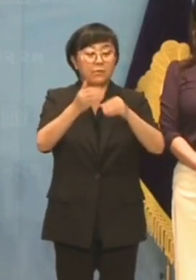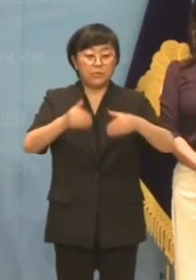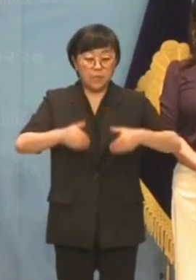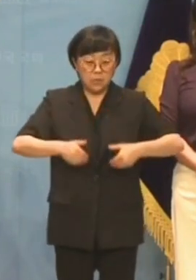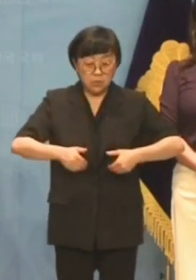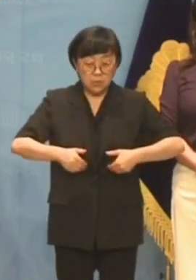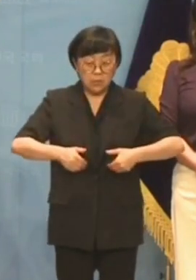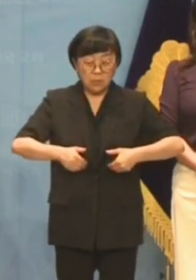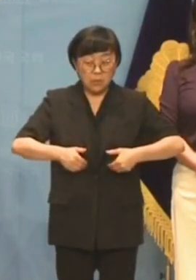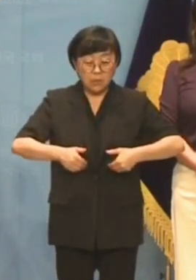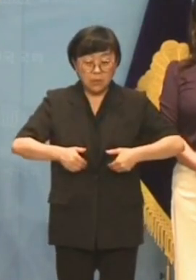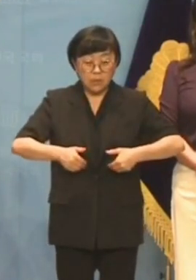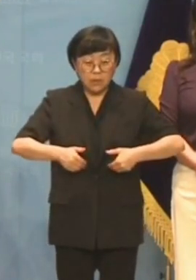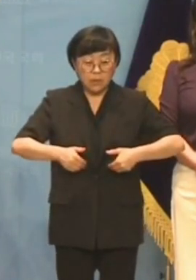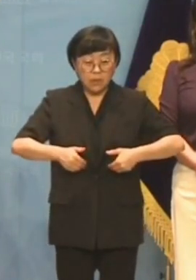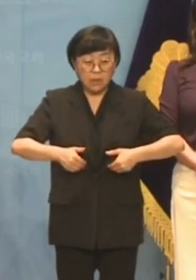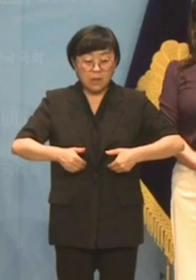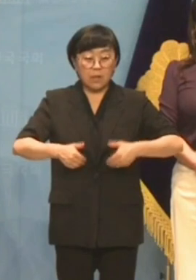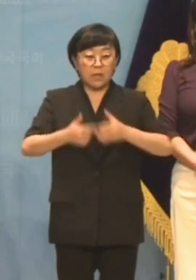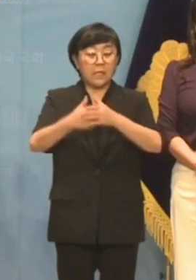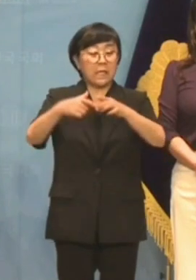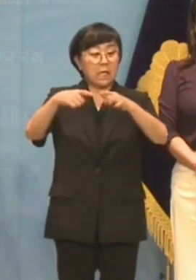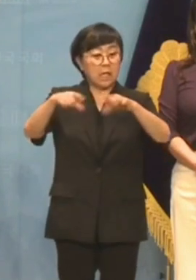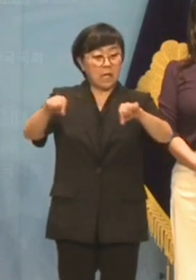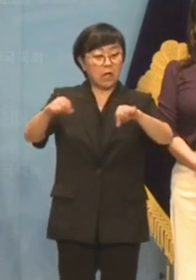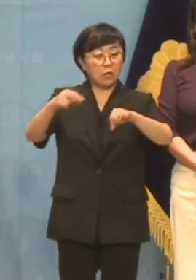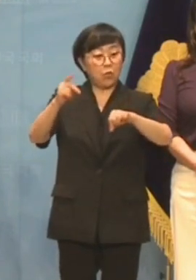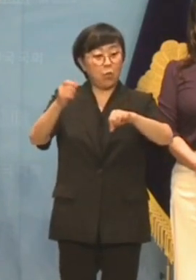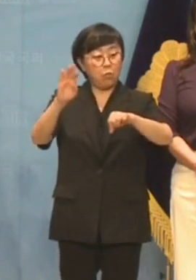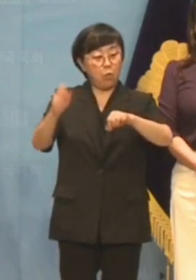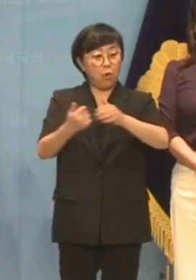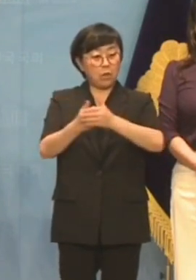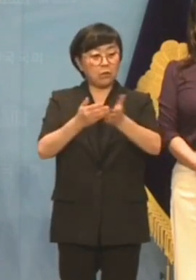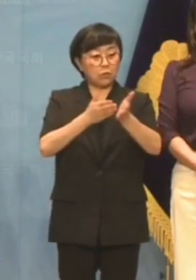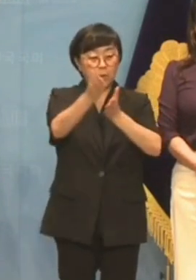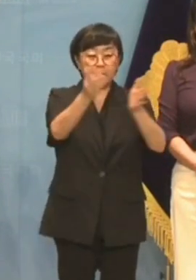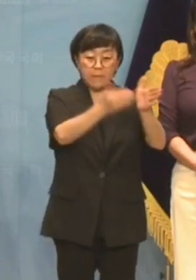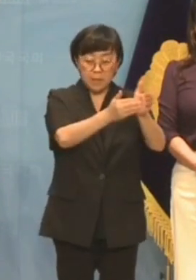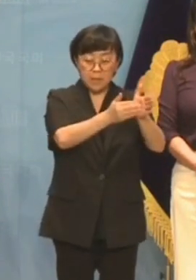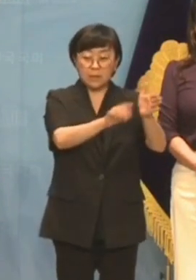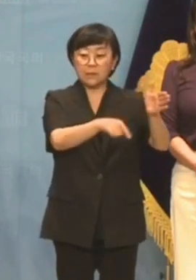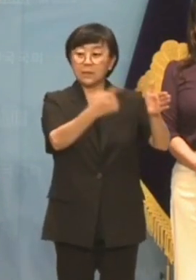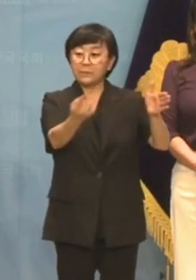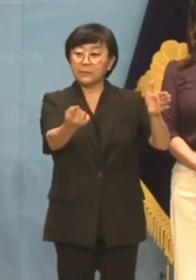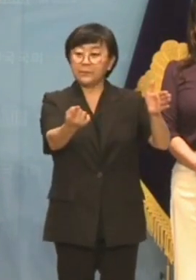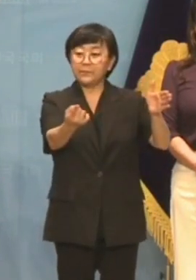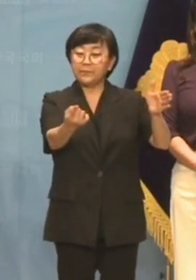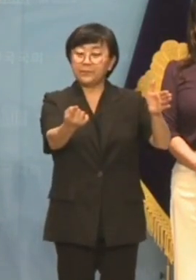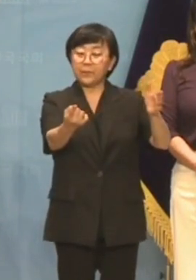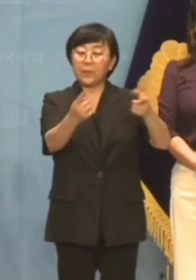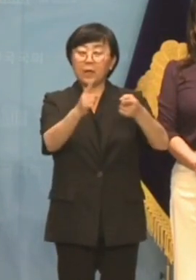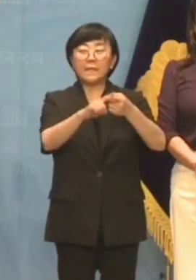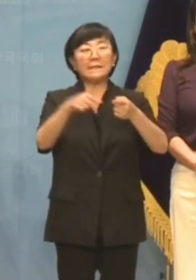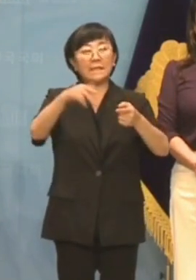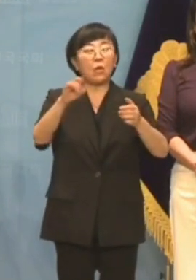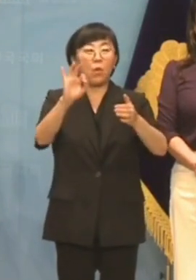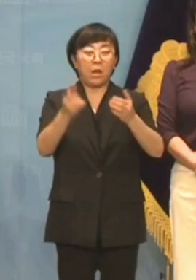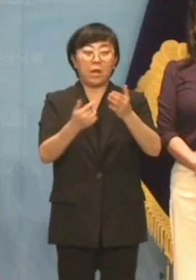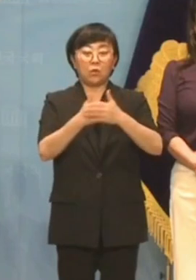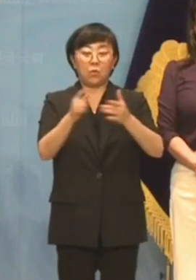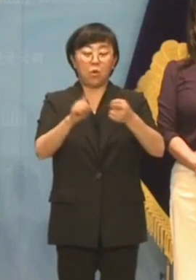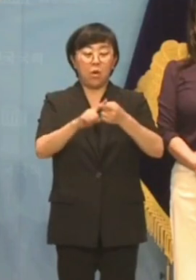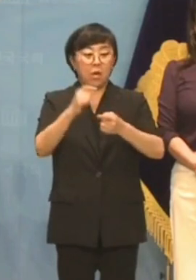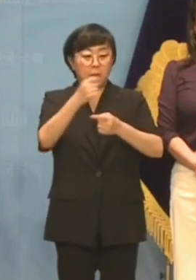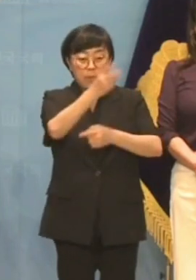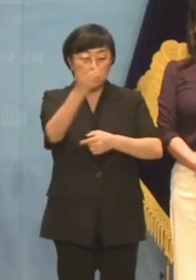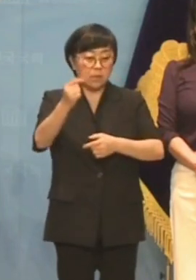필요한 재외동포 관련된 법안만 통과를 시키고 형식적인 몇 사람의